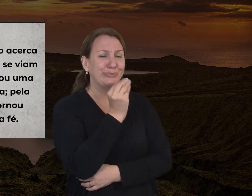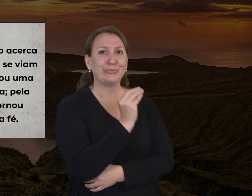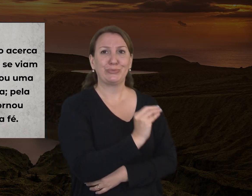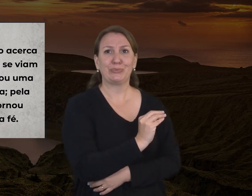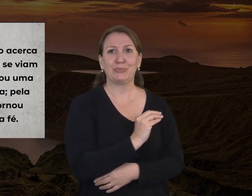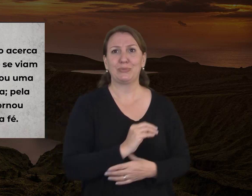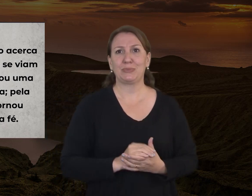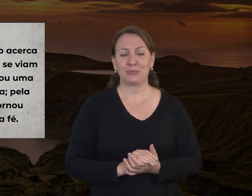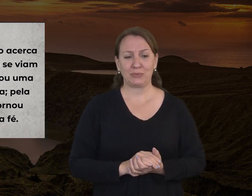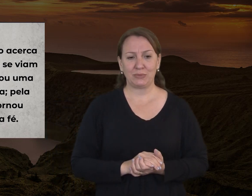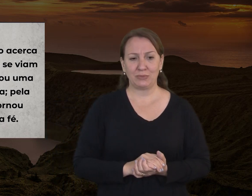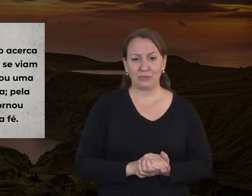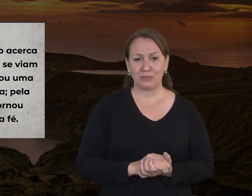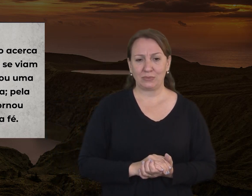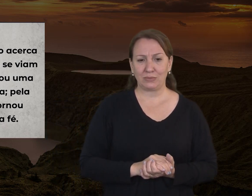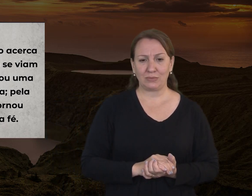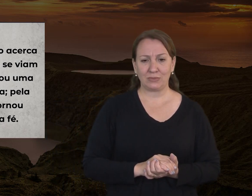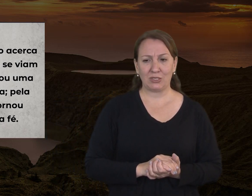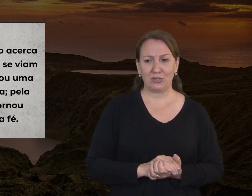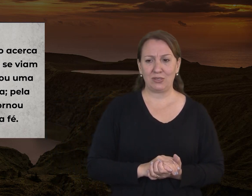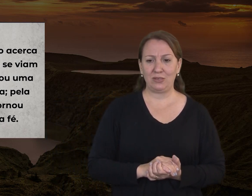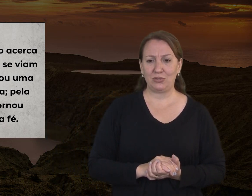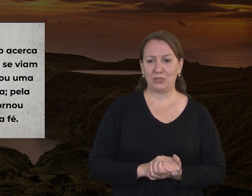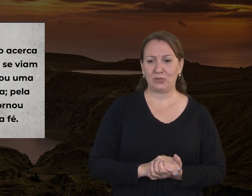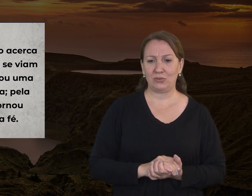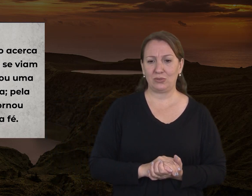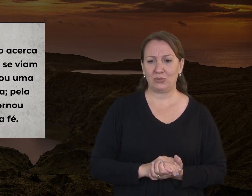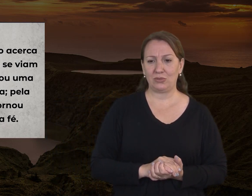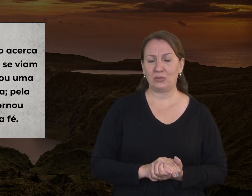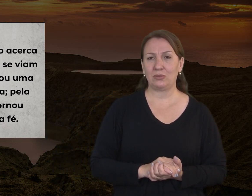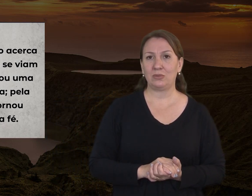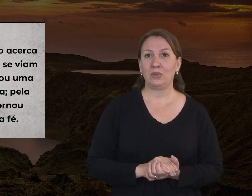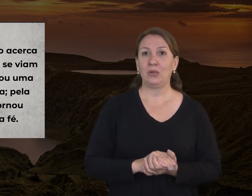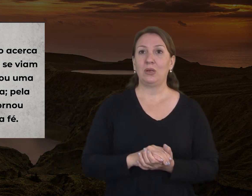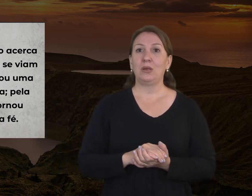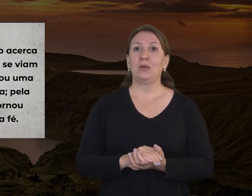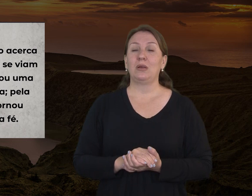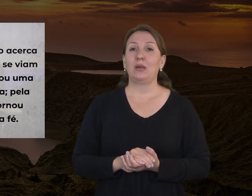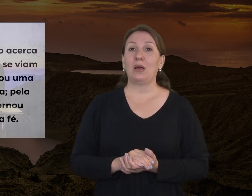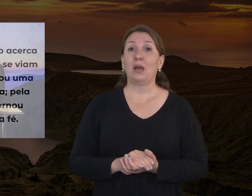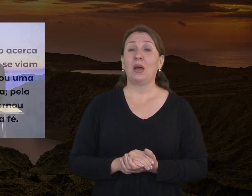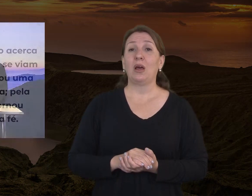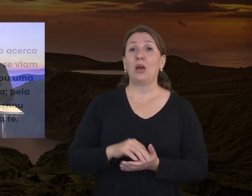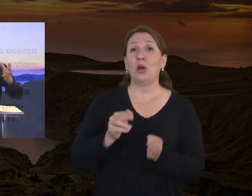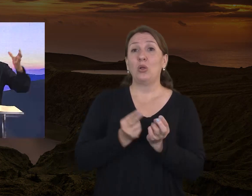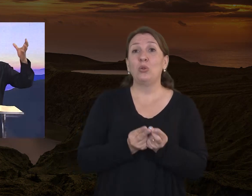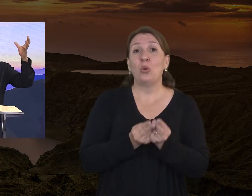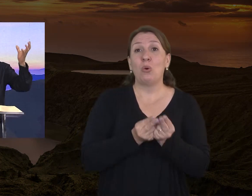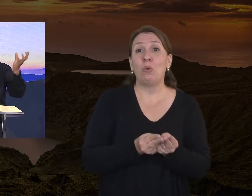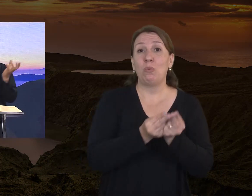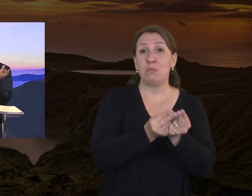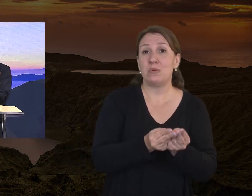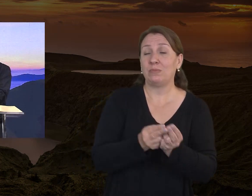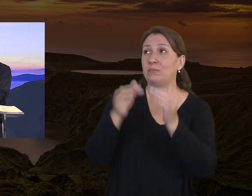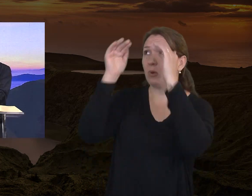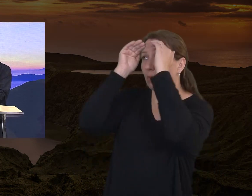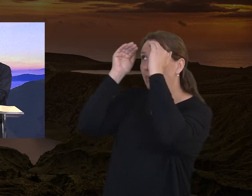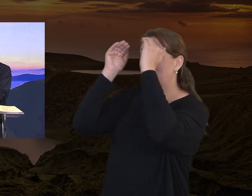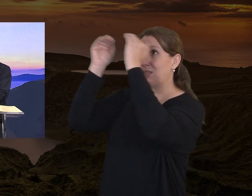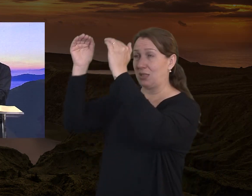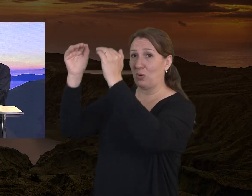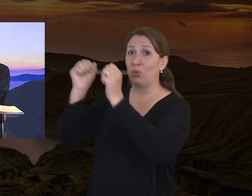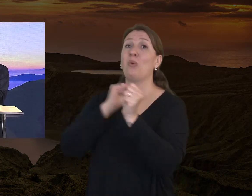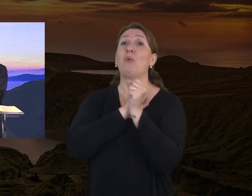justiça que vem da fé. A arca salvou a família de Noé. A arca, na